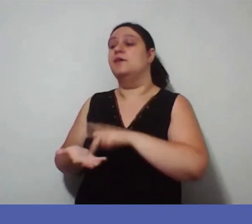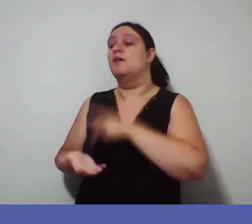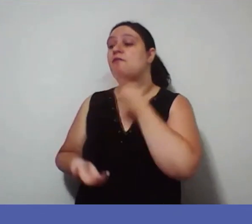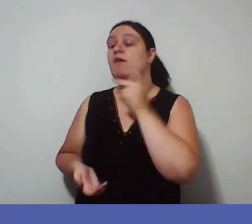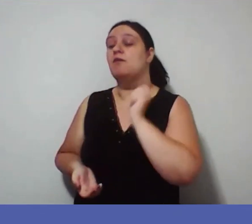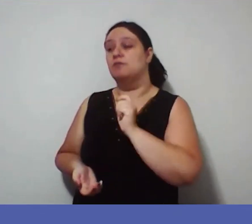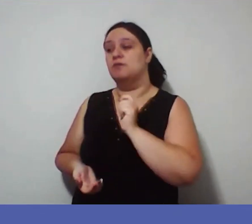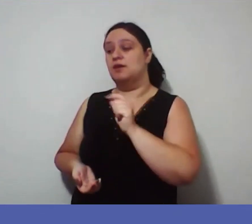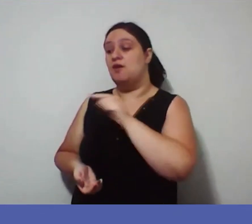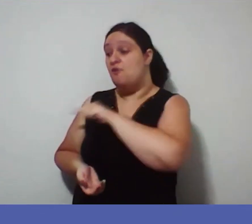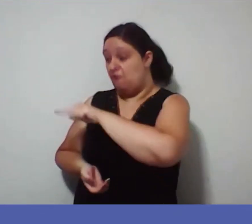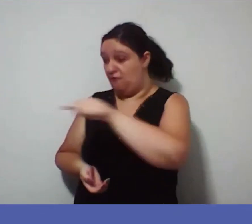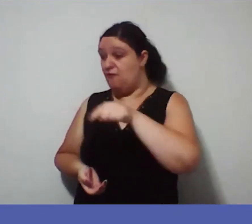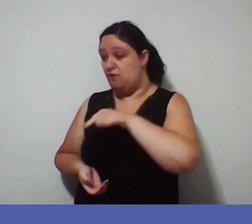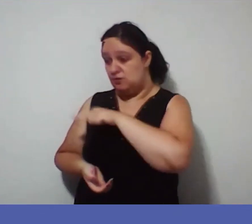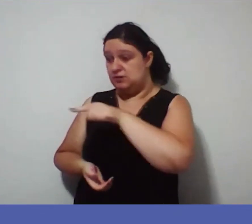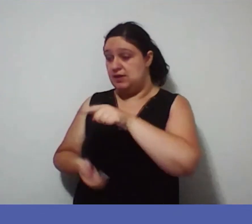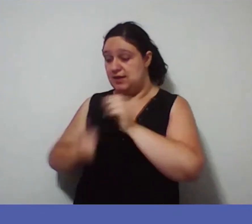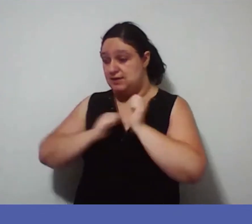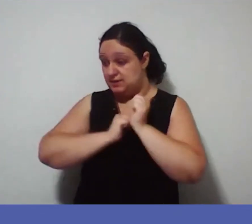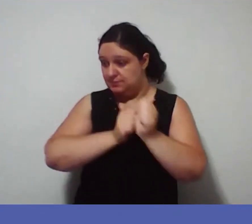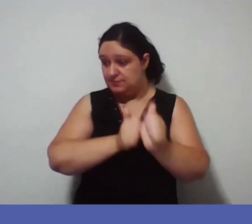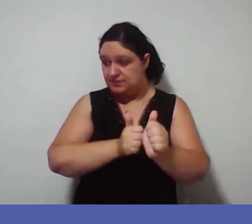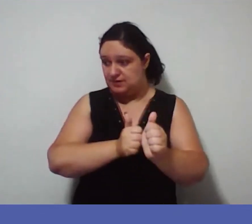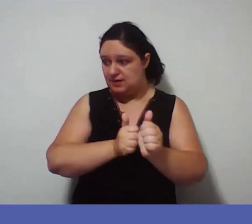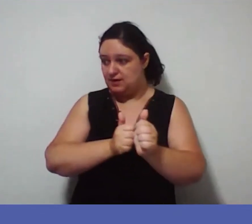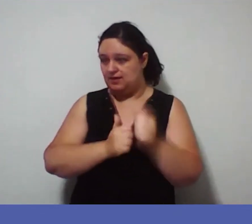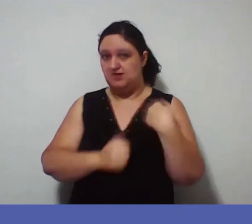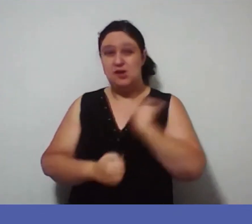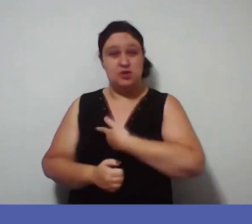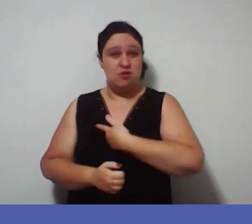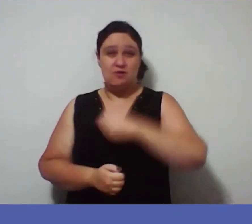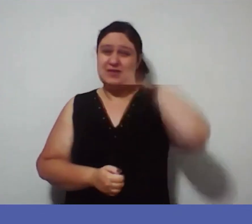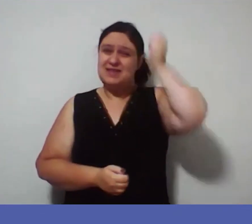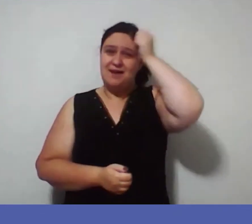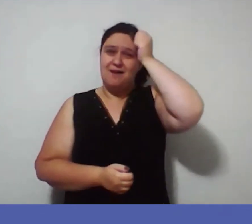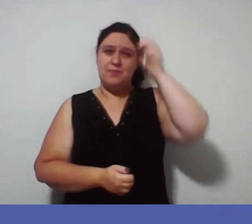me seguistes, irmãos, nunca vamos nos arrepender em seguir o Senhor.